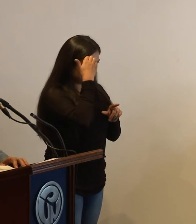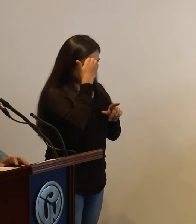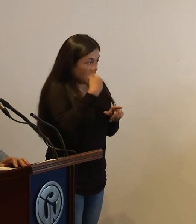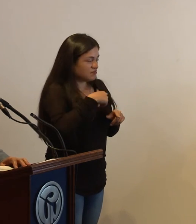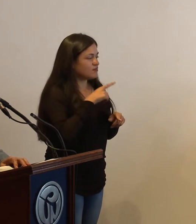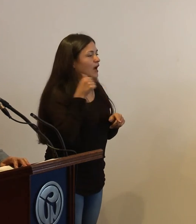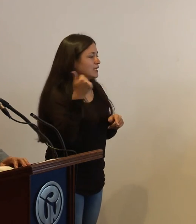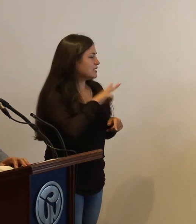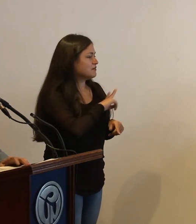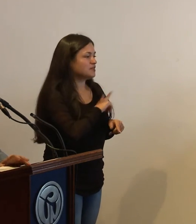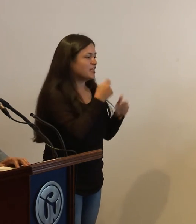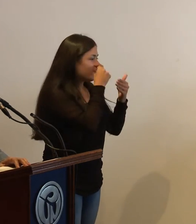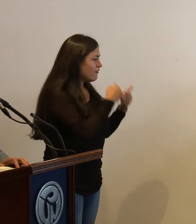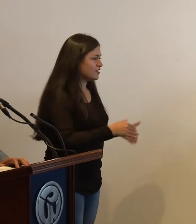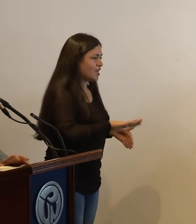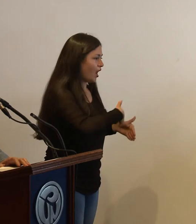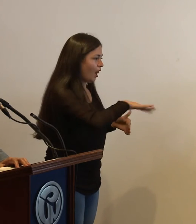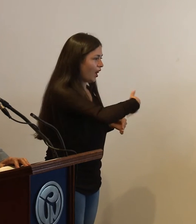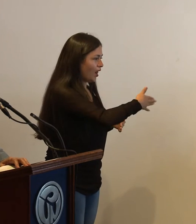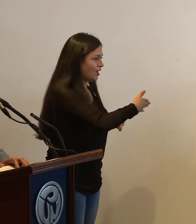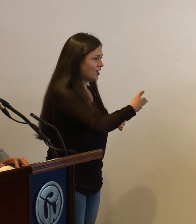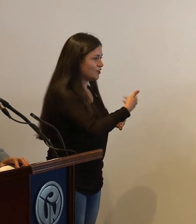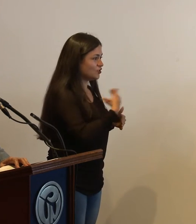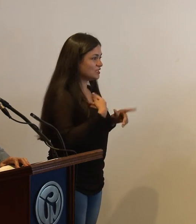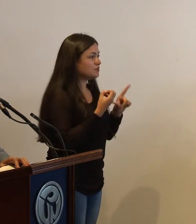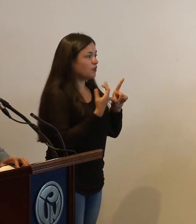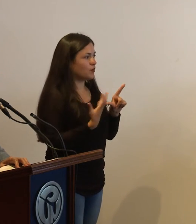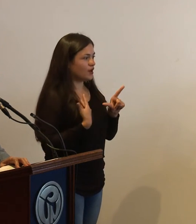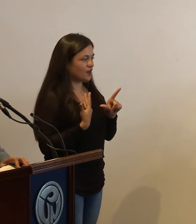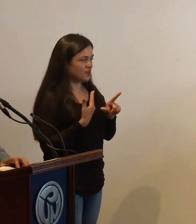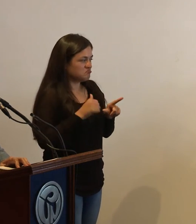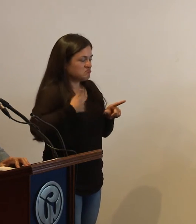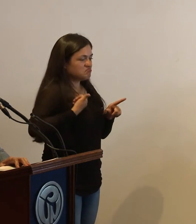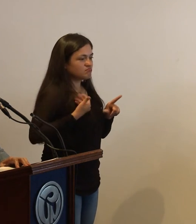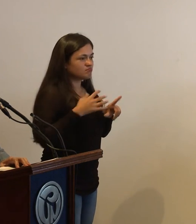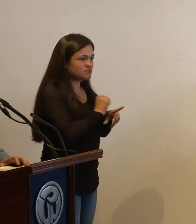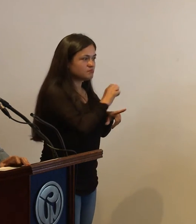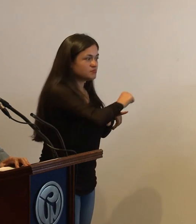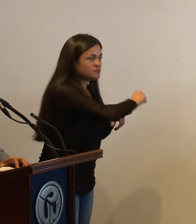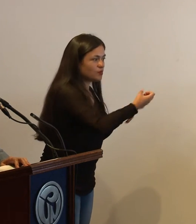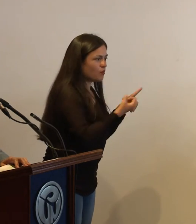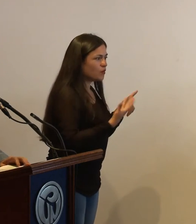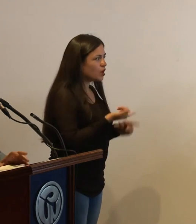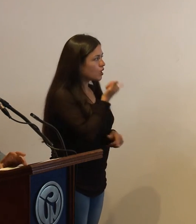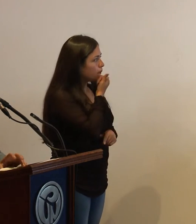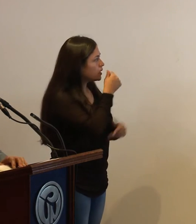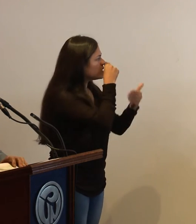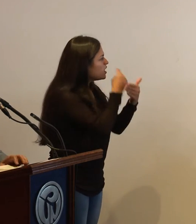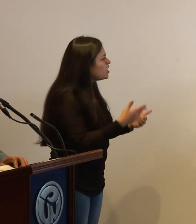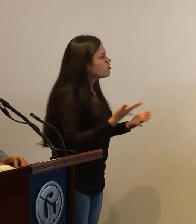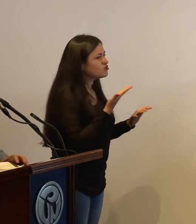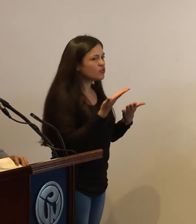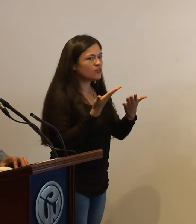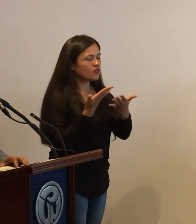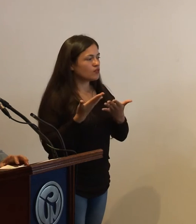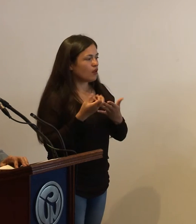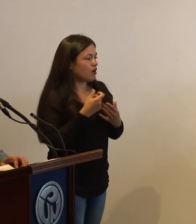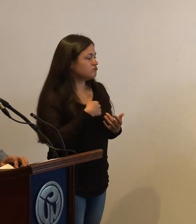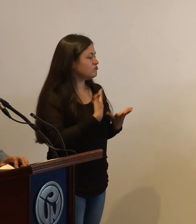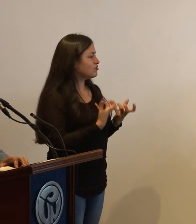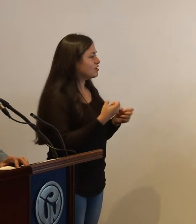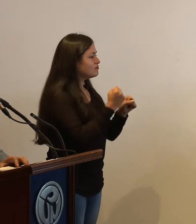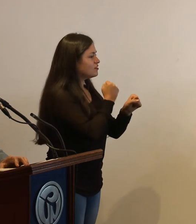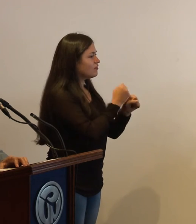por otros profesionales. Entonces eso nos ha facilitado y muchos de los estudiantes han sentido la inquietud de hacer sus prácticas y de hacer